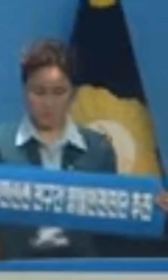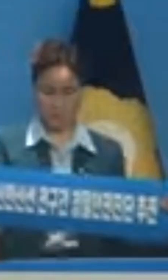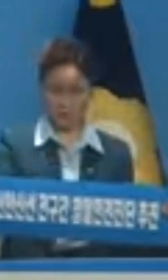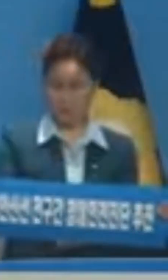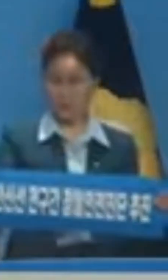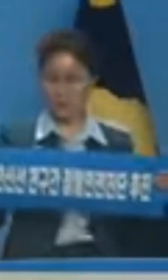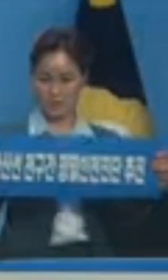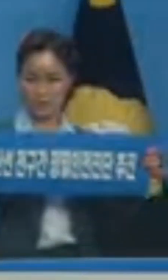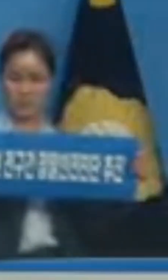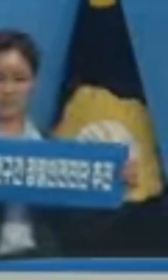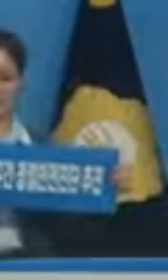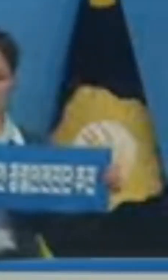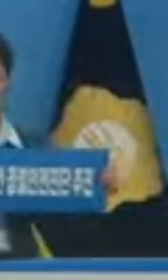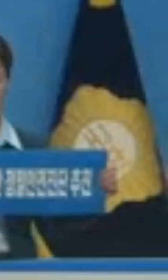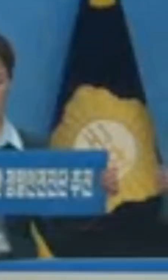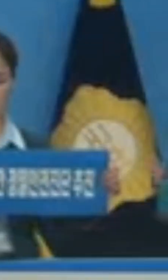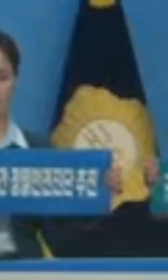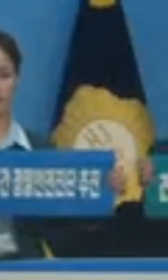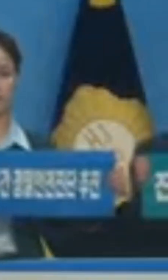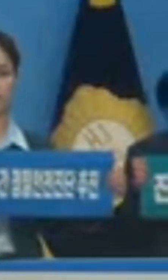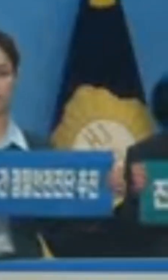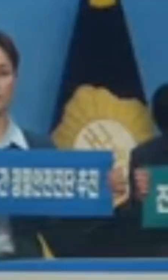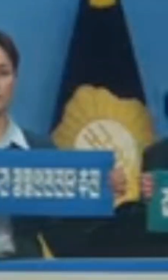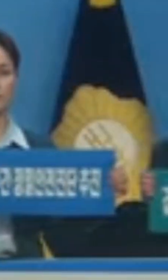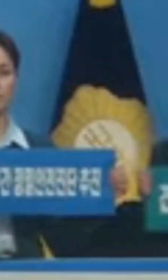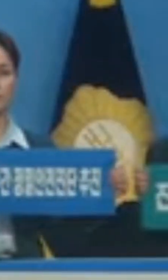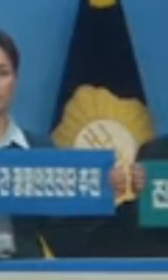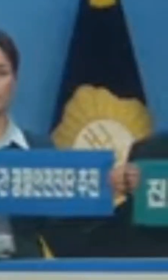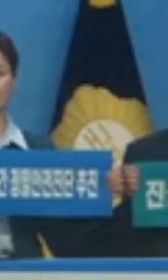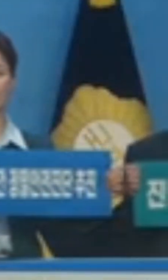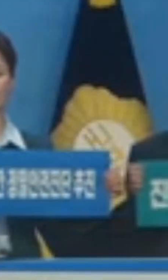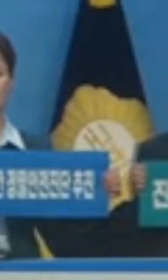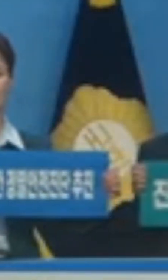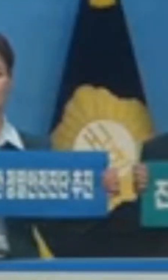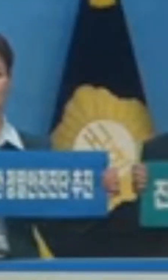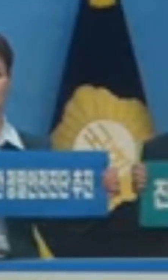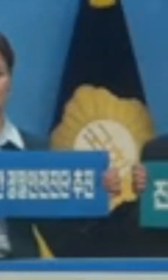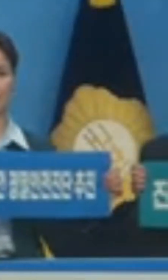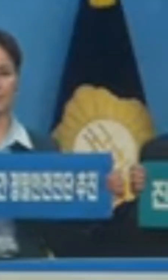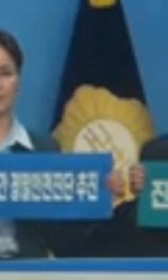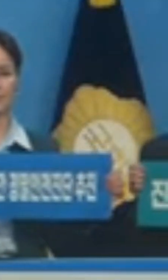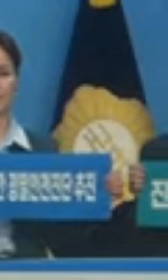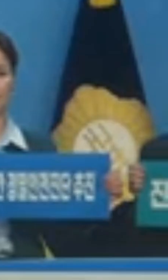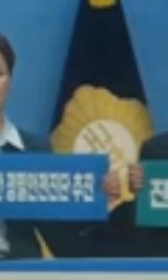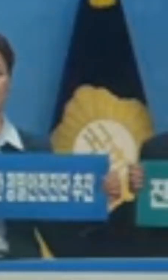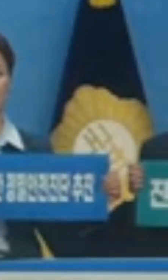조금 앞에 좀 넣고 탄성 예 좋습니다. 사진 촬영 부탁드립니다.